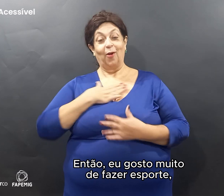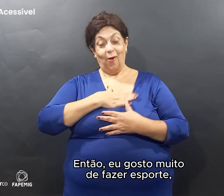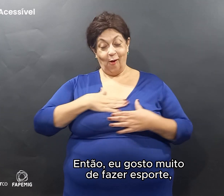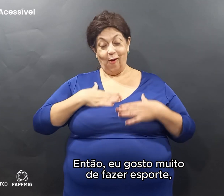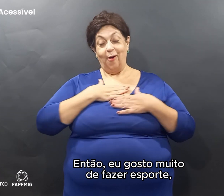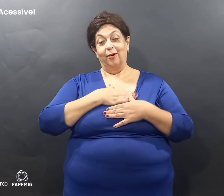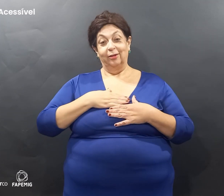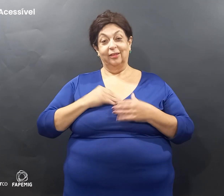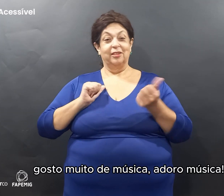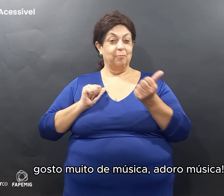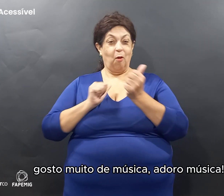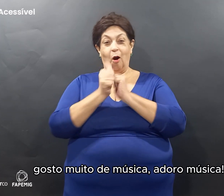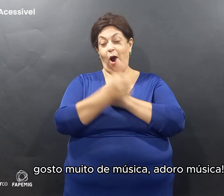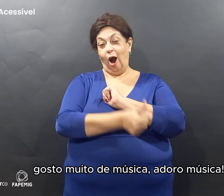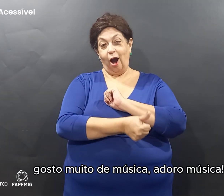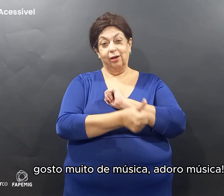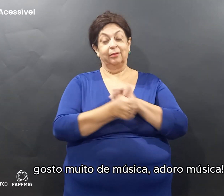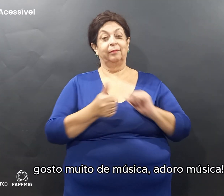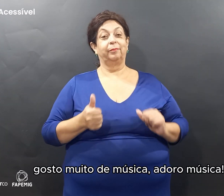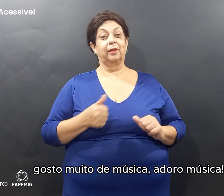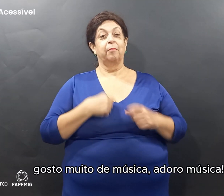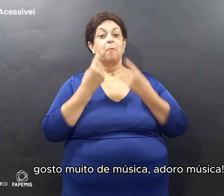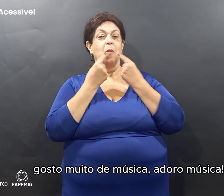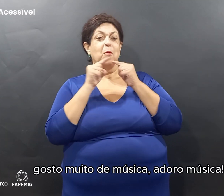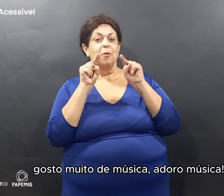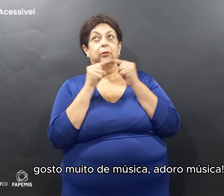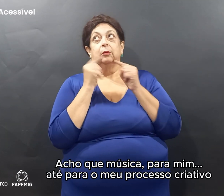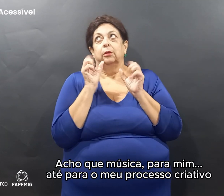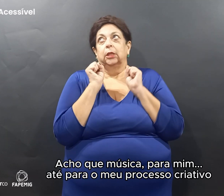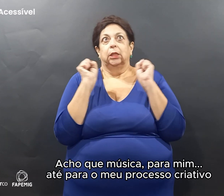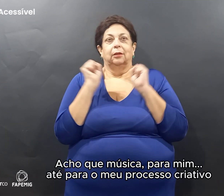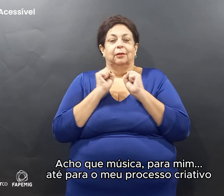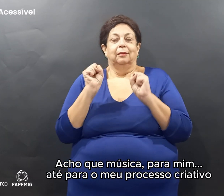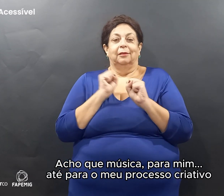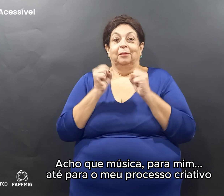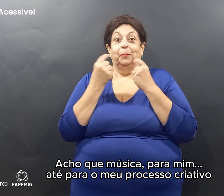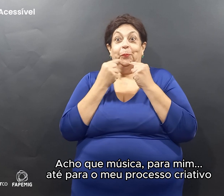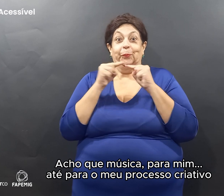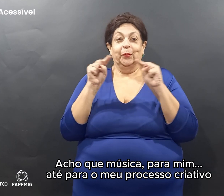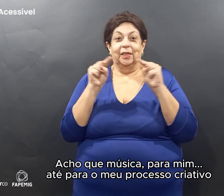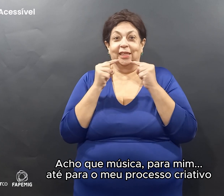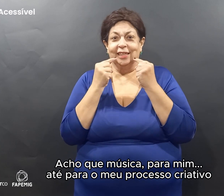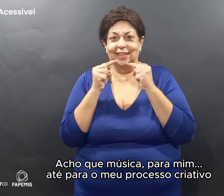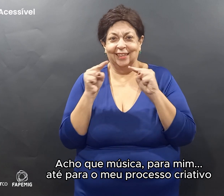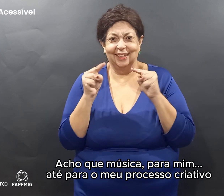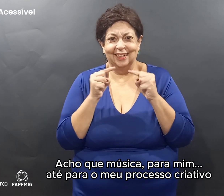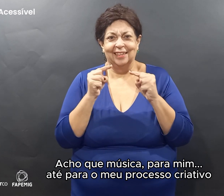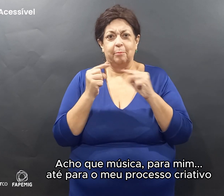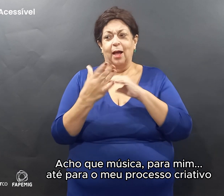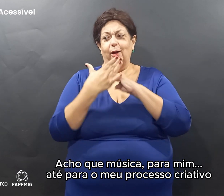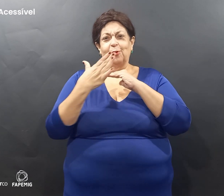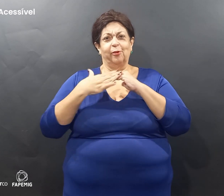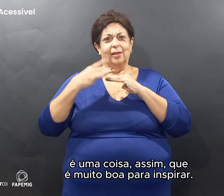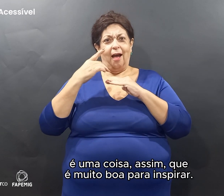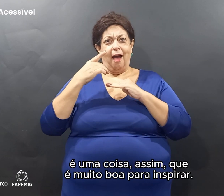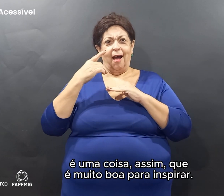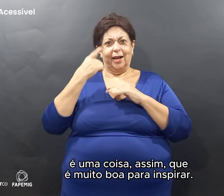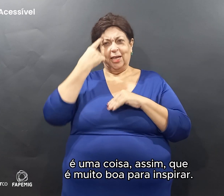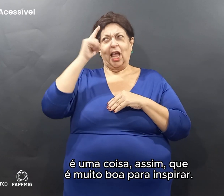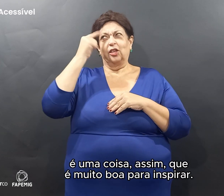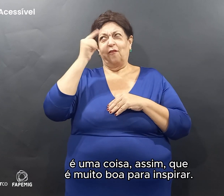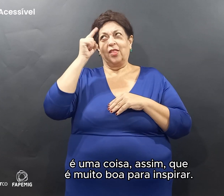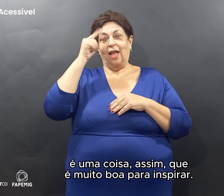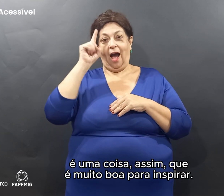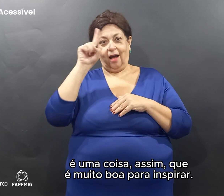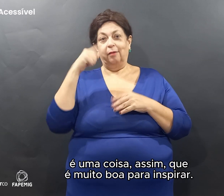muito de fazer esporte, gosto muito de música, adoro música. Acho que música, para mim, até para o meu processo criativo, é uma coisa,